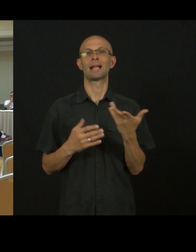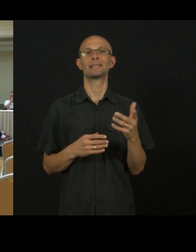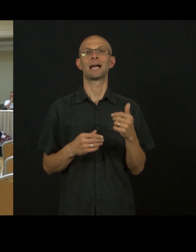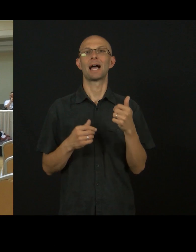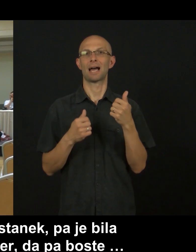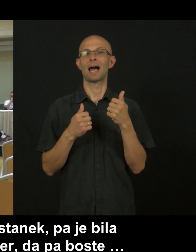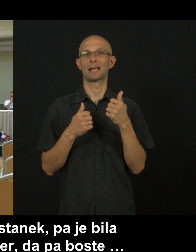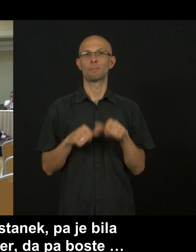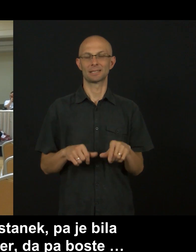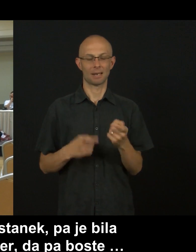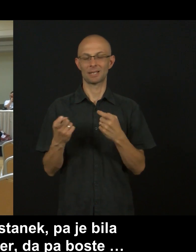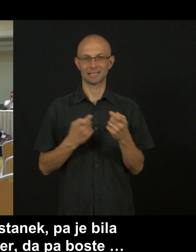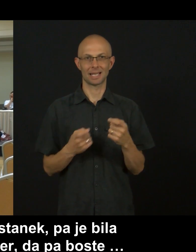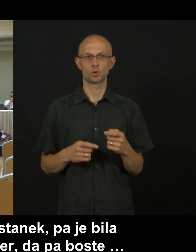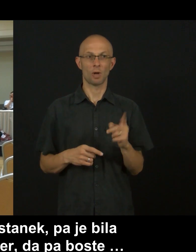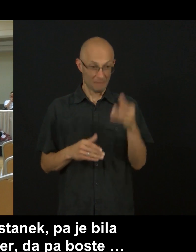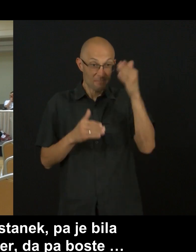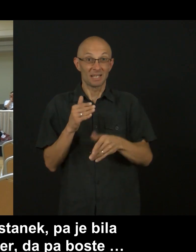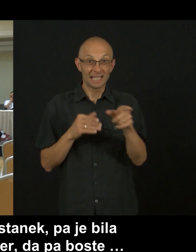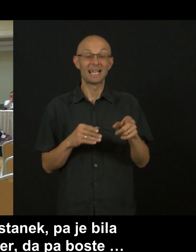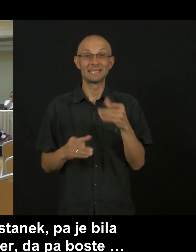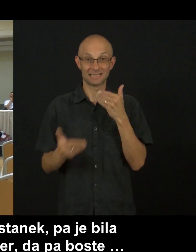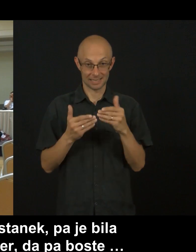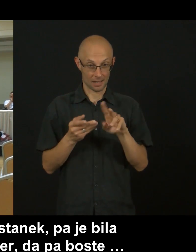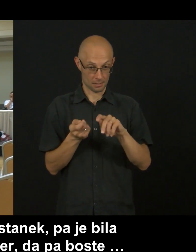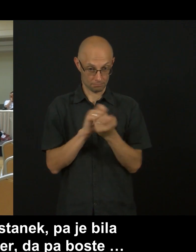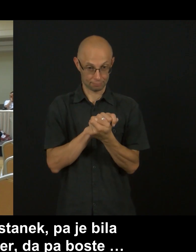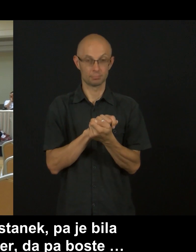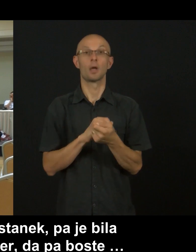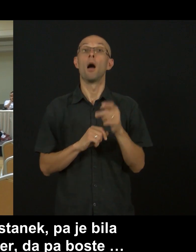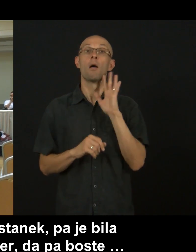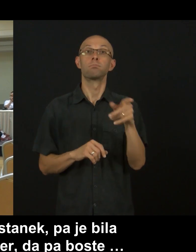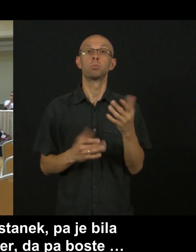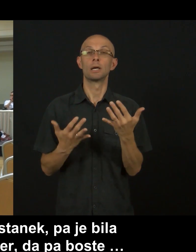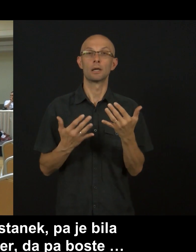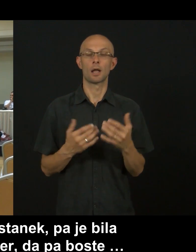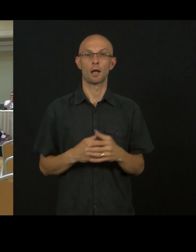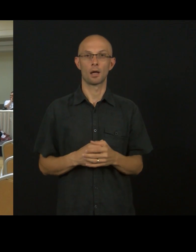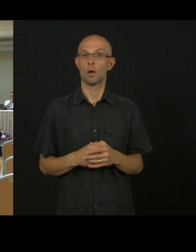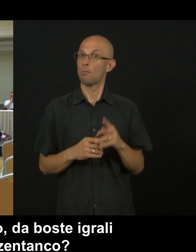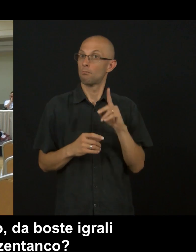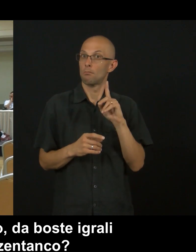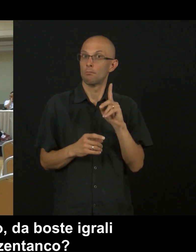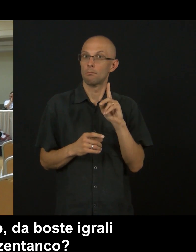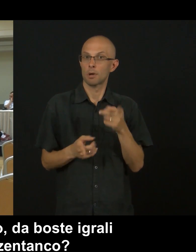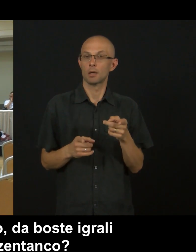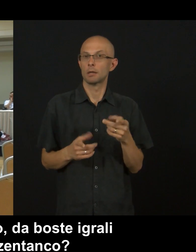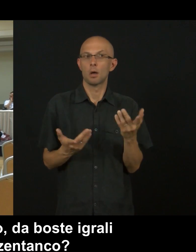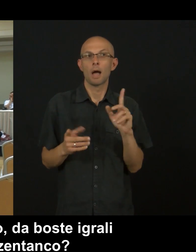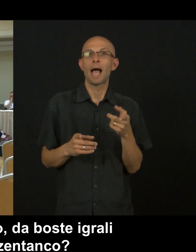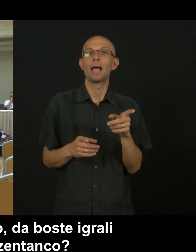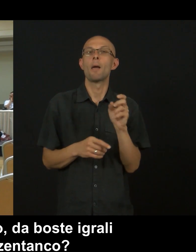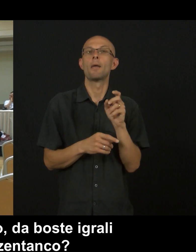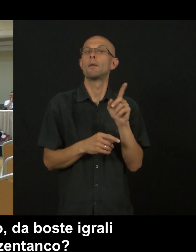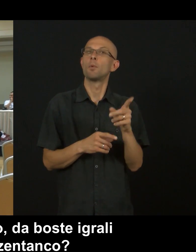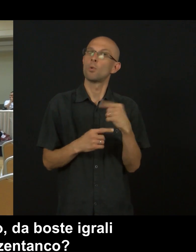reprezentanco. Potem, ko ste imeli tisti sestanek, pa je bila odločitev za suk v drugo smer, da pa boste. Kaj je, o čem